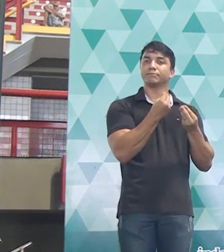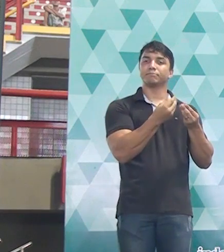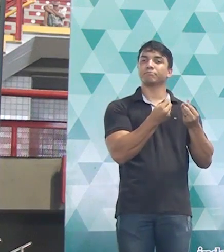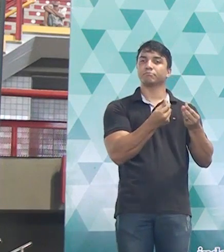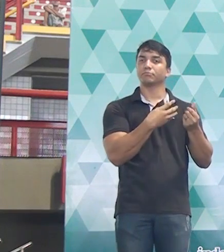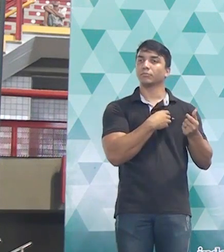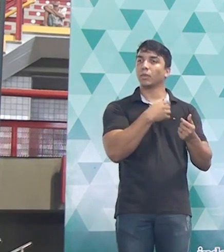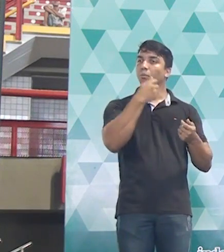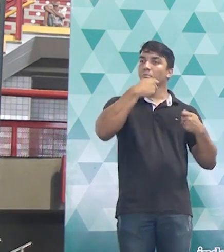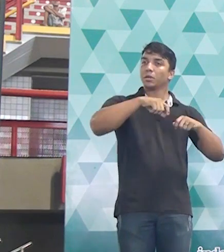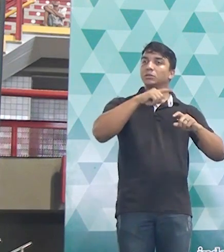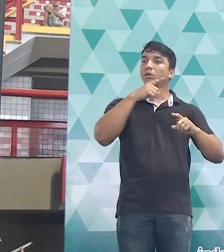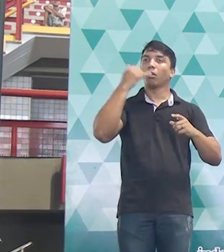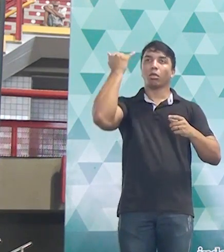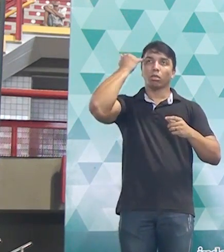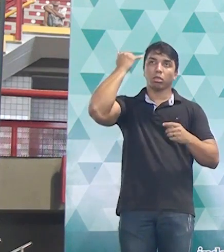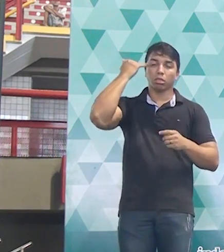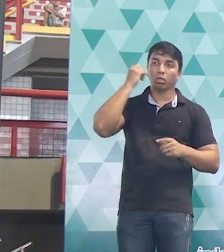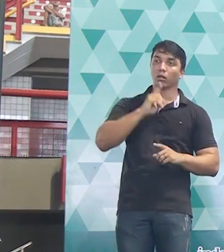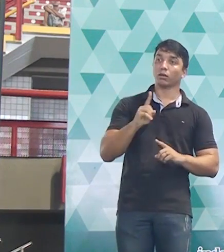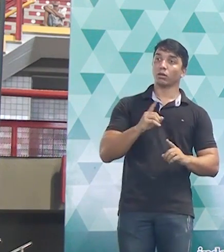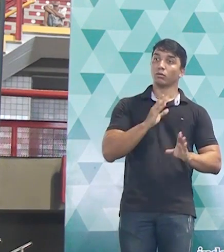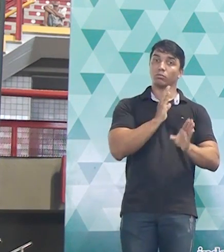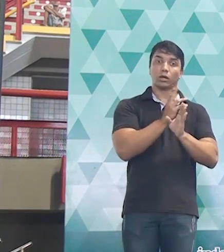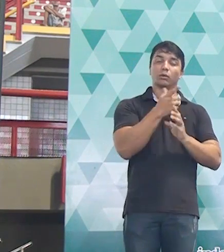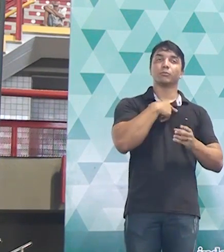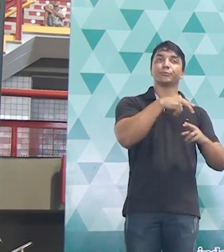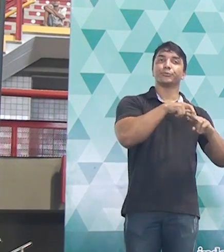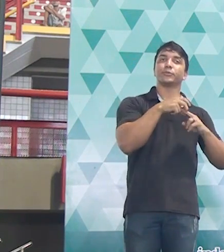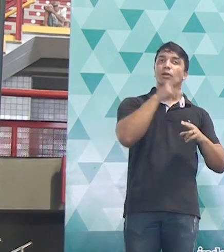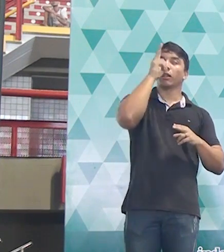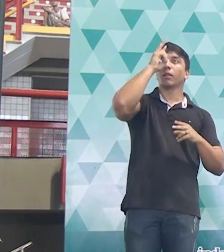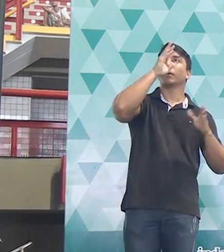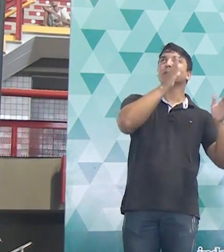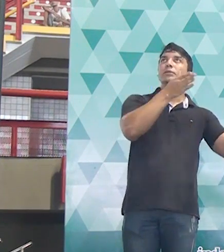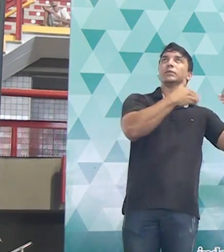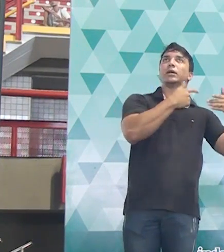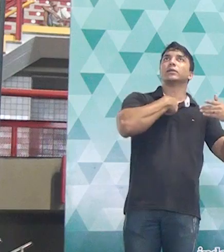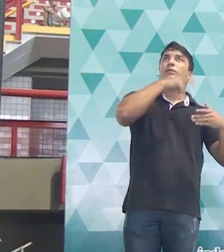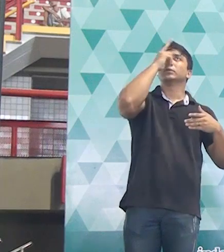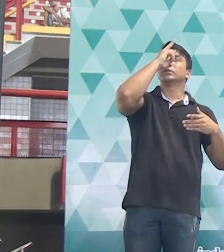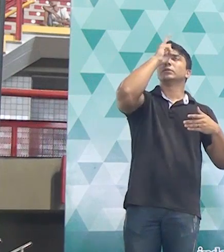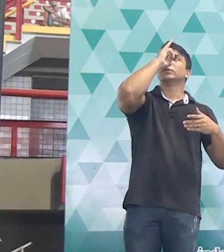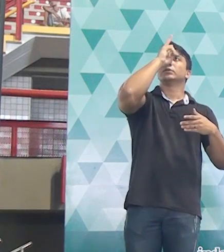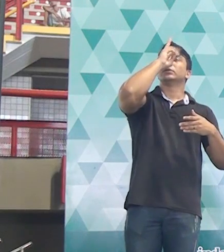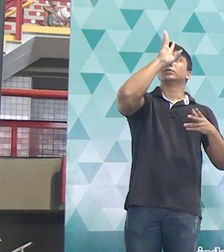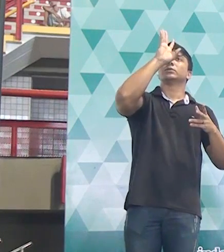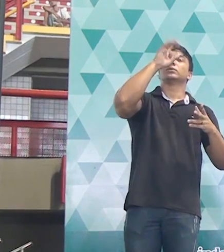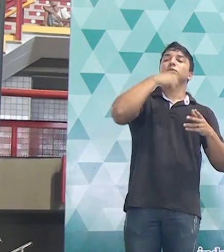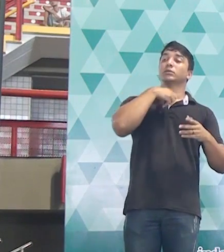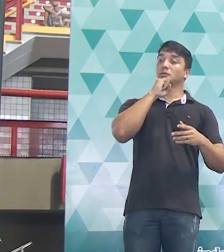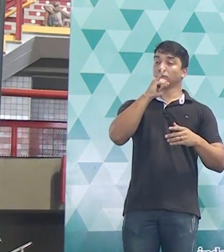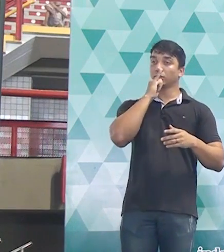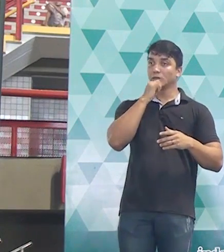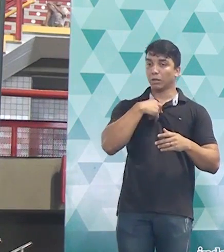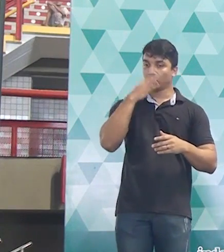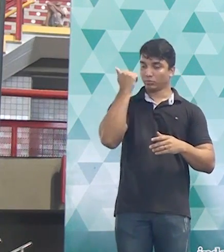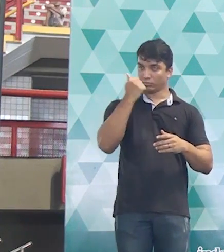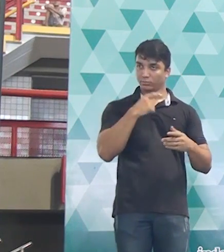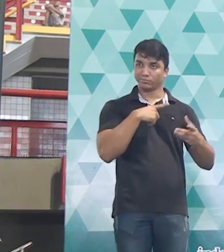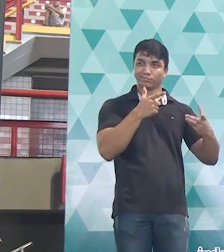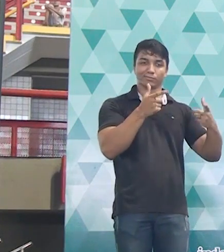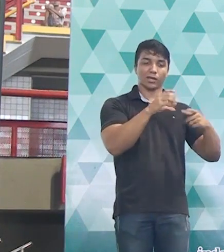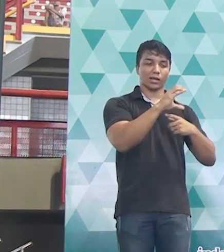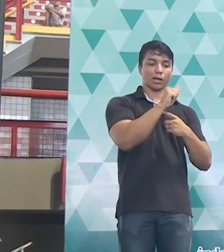conhecimento de mundo vai ter que usar o conhecimento de sala de aula, o didático, e isso às vezes dá trabalho. Se eu simplesmente sei que o carbonato